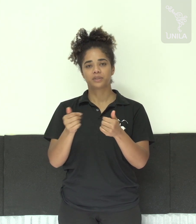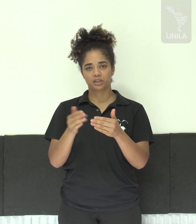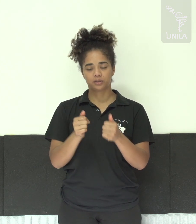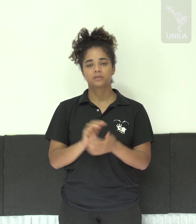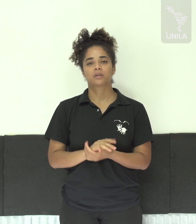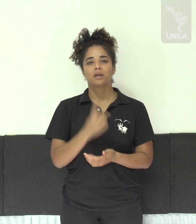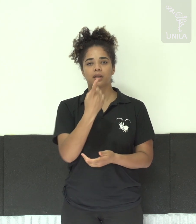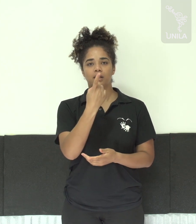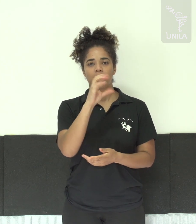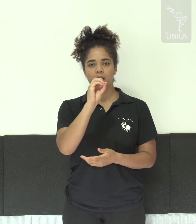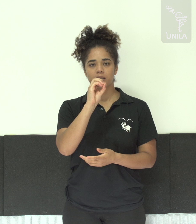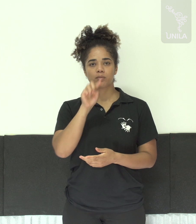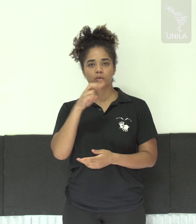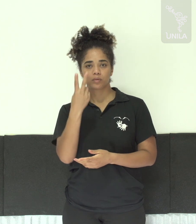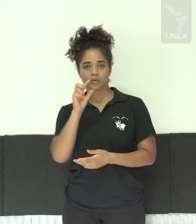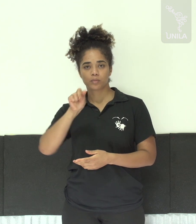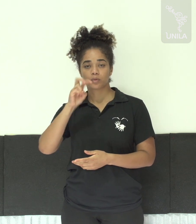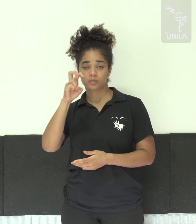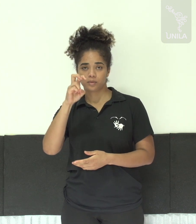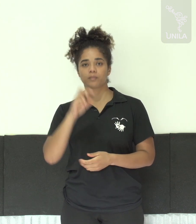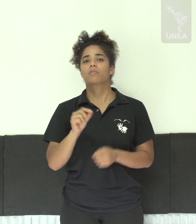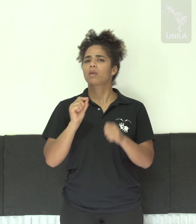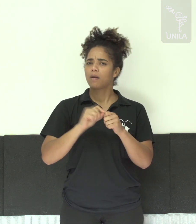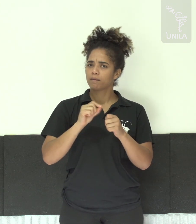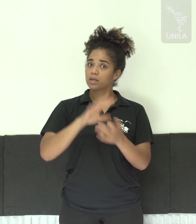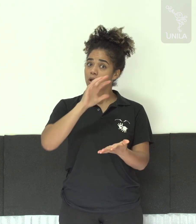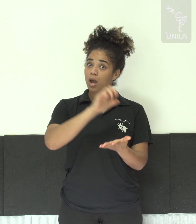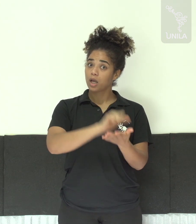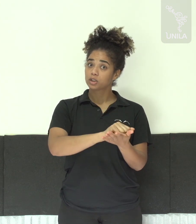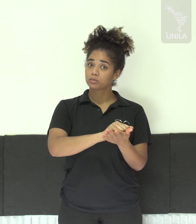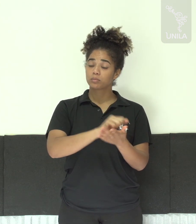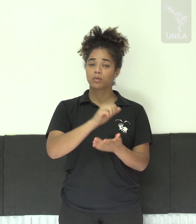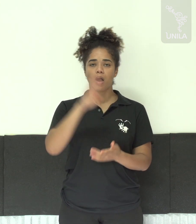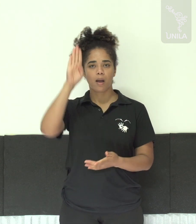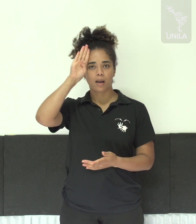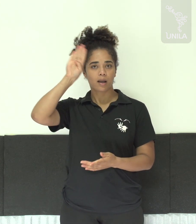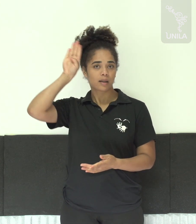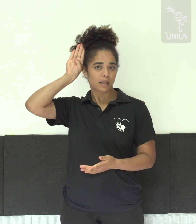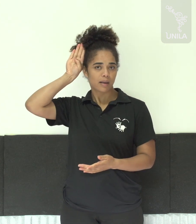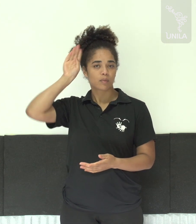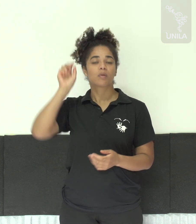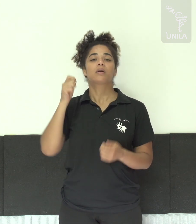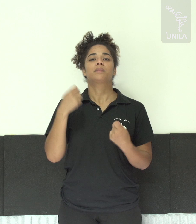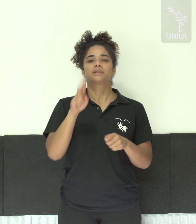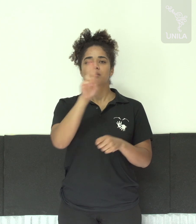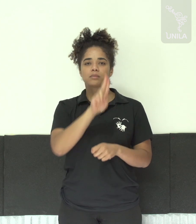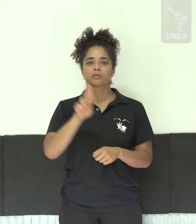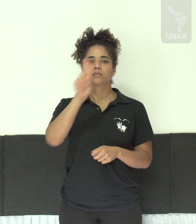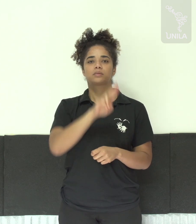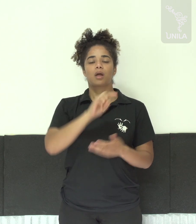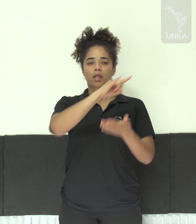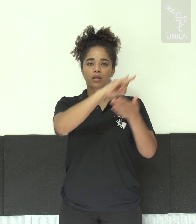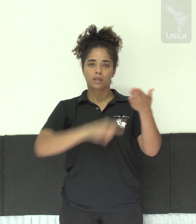10.2.5. Realizar o registro acadêmico, tripla, usando documentos, declarações